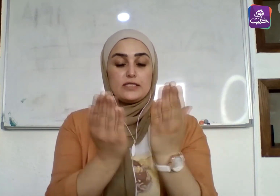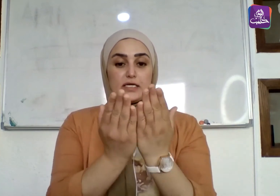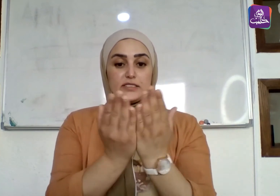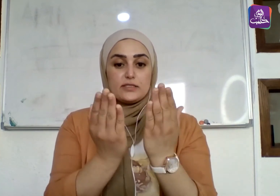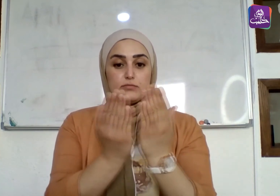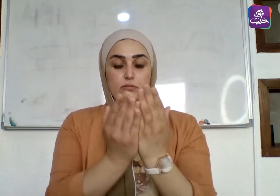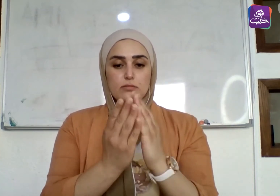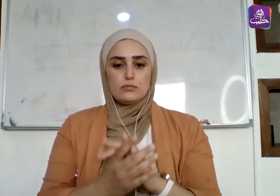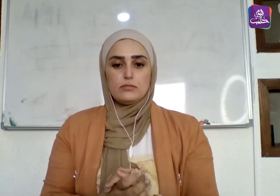الدرس؟